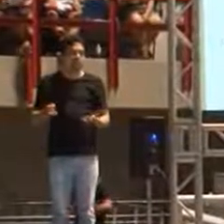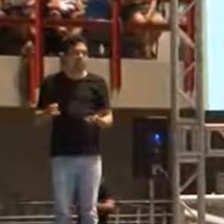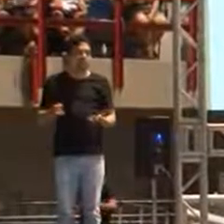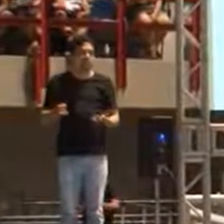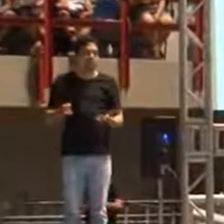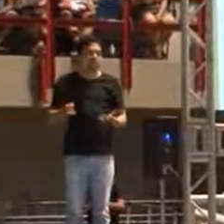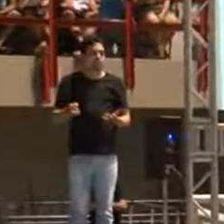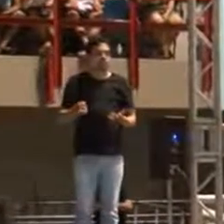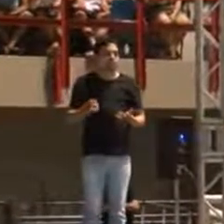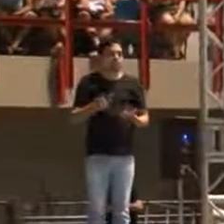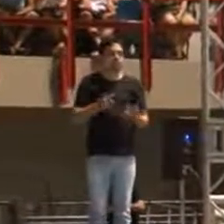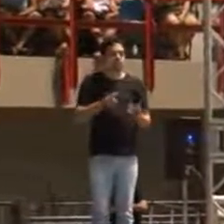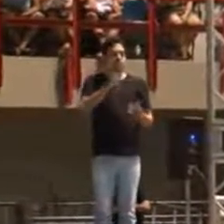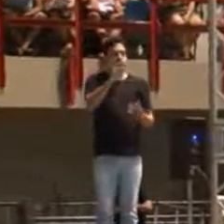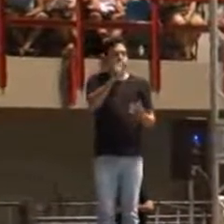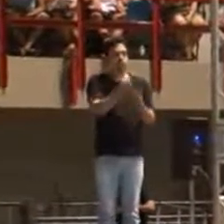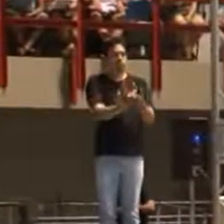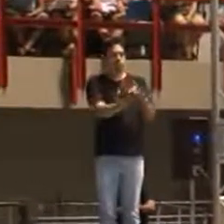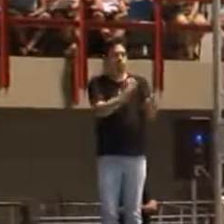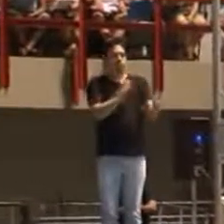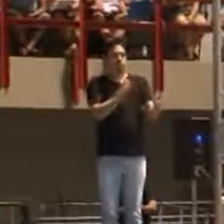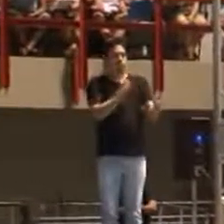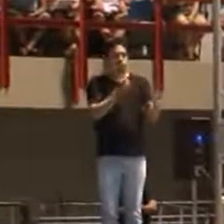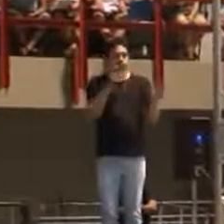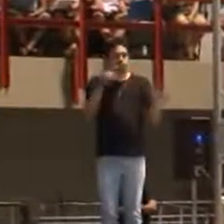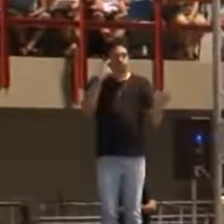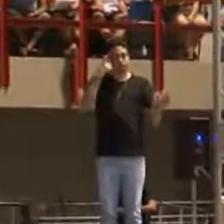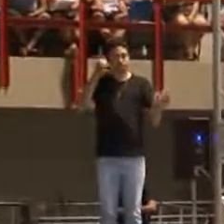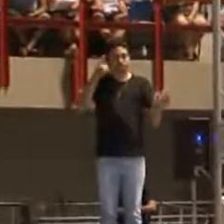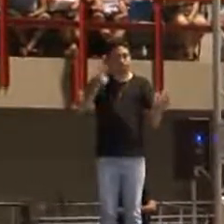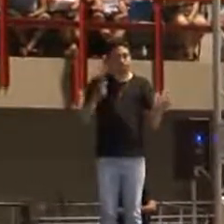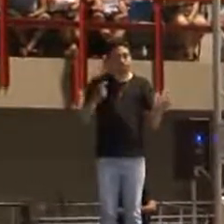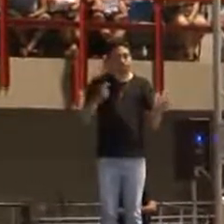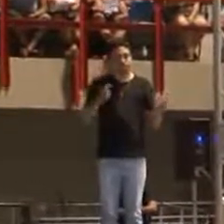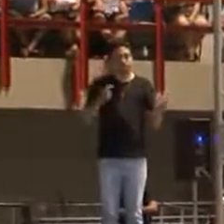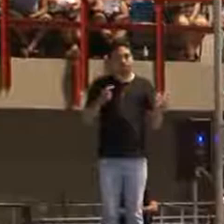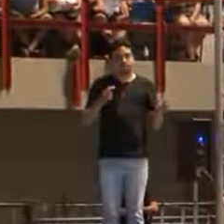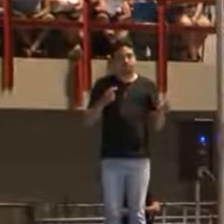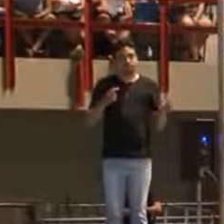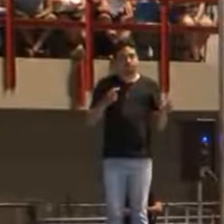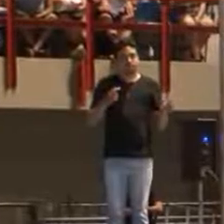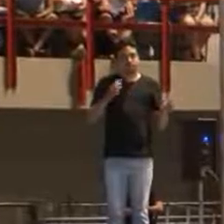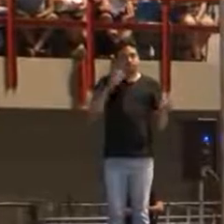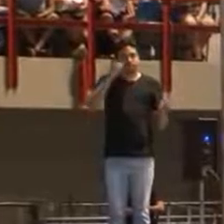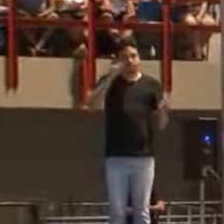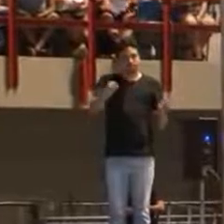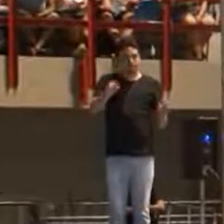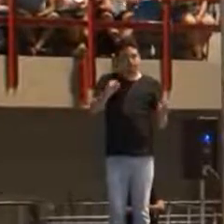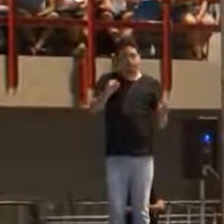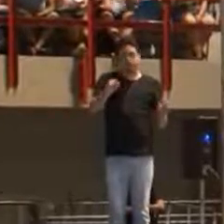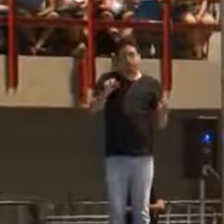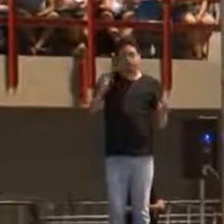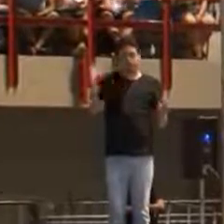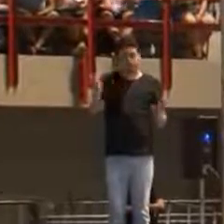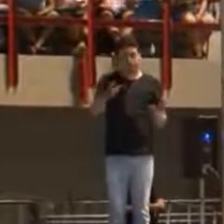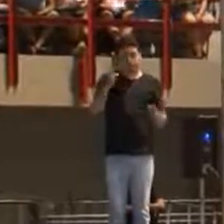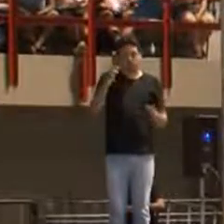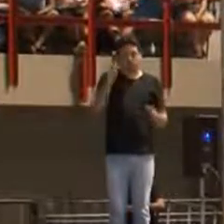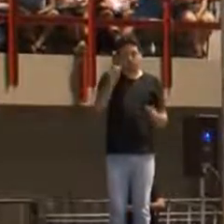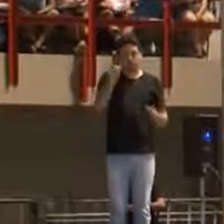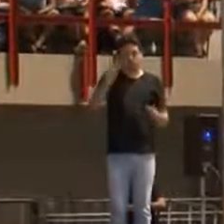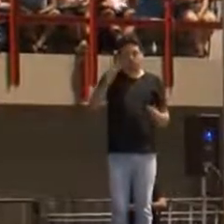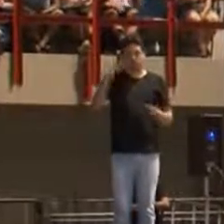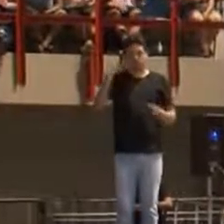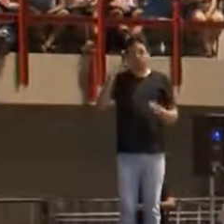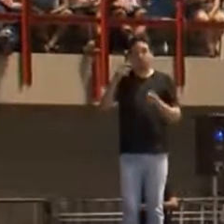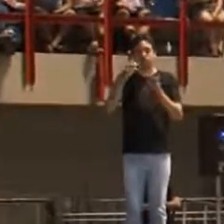Rapaz, essa pergunta ninguém nunca tinha me feito na vida, mas veja bem. Se existir o HIV na